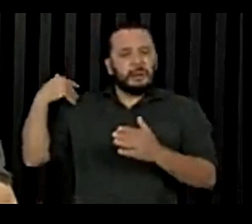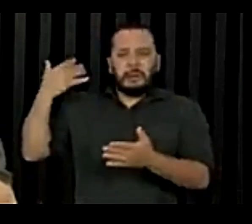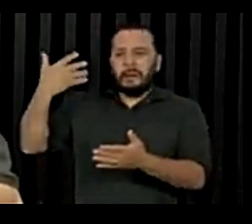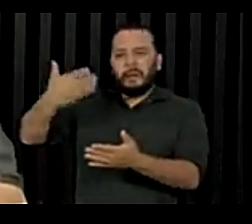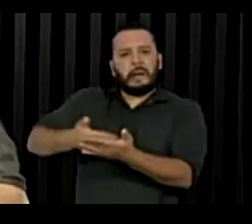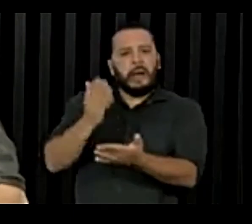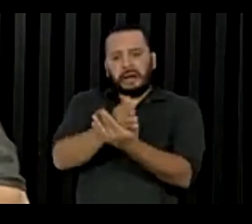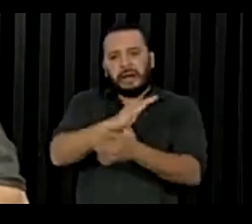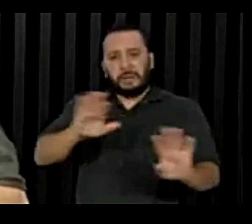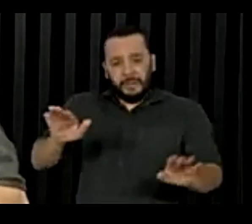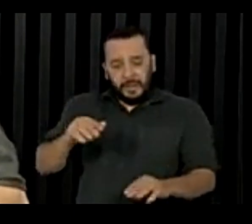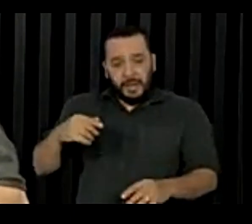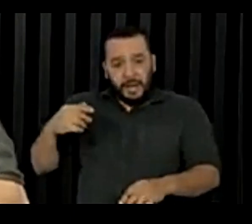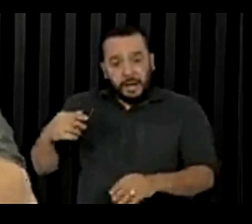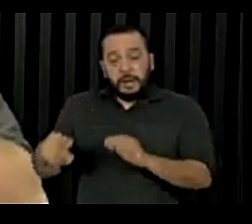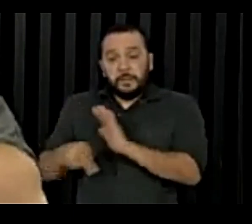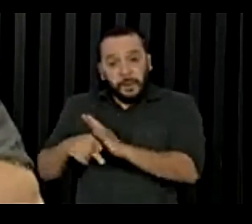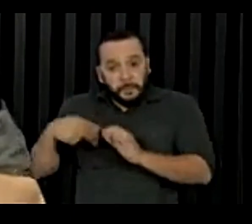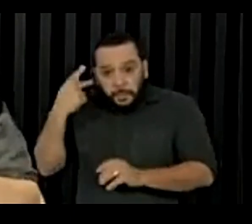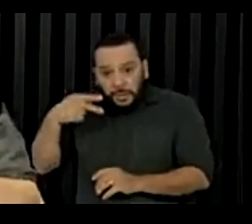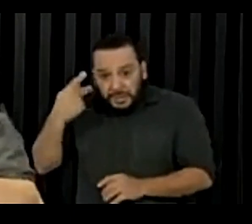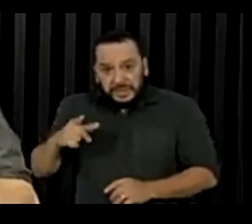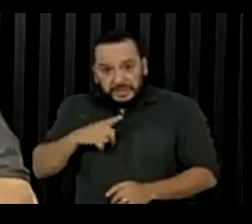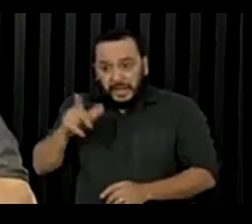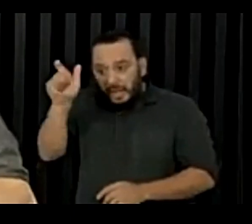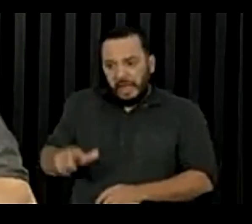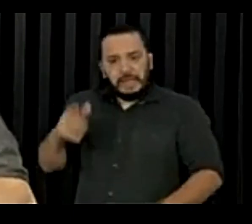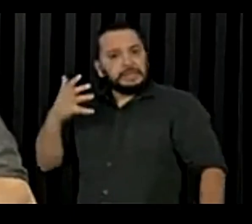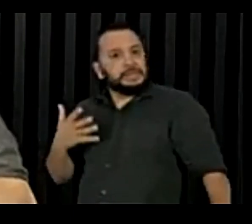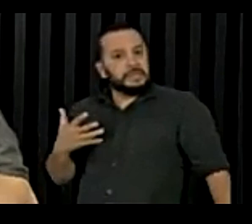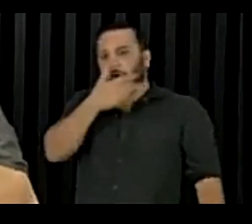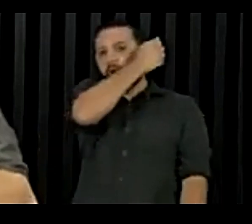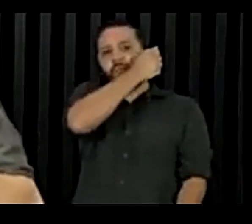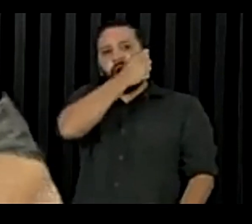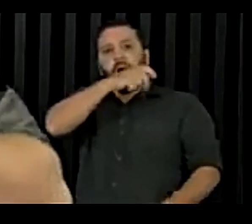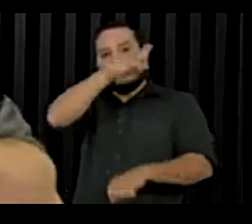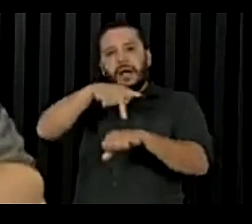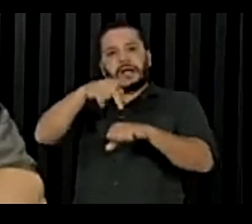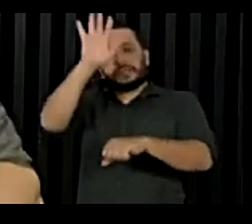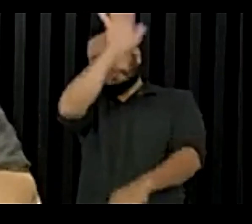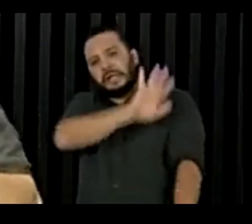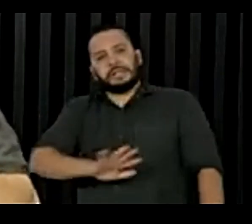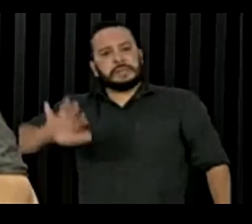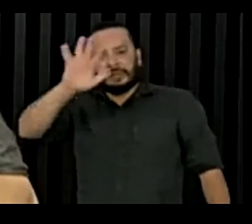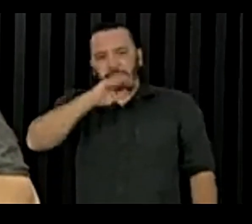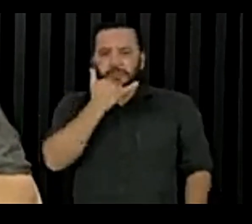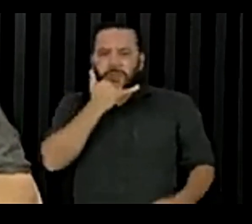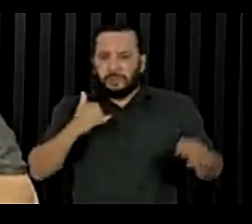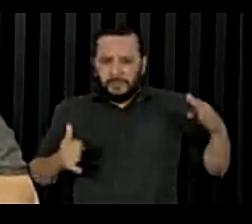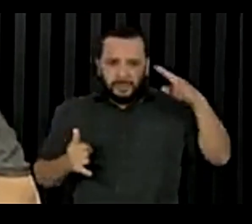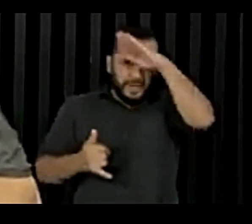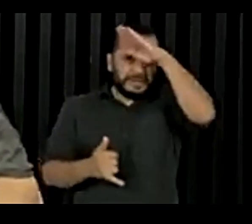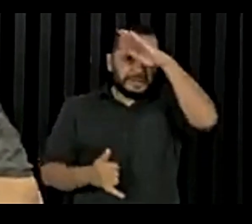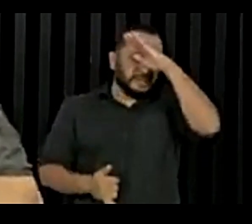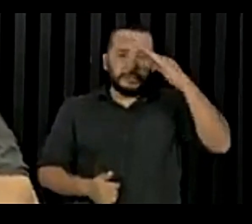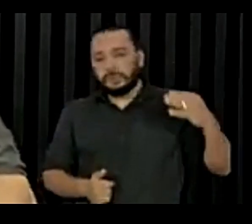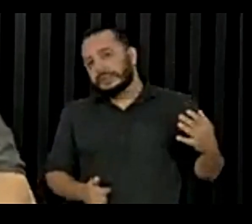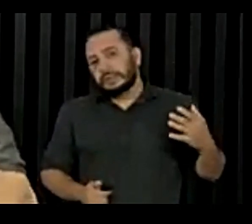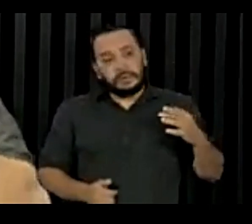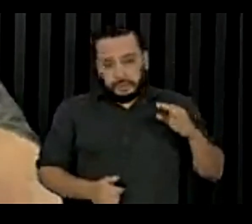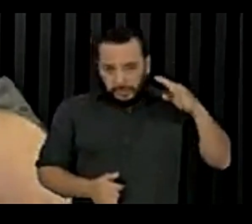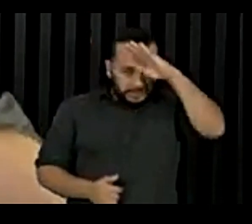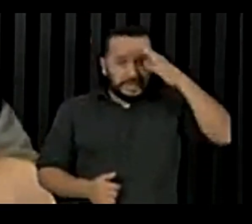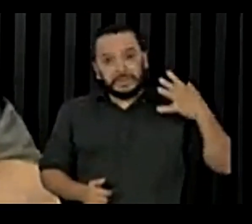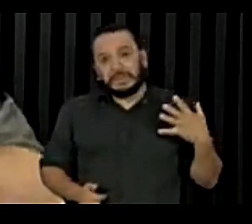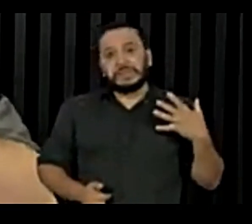não vive de salvadores da pátria. A gente não vai ter salvadores da pátria. O Bolsonaro não tem como salvar a pátria. O Moro não tem como salvar a